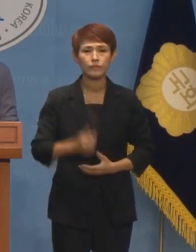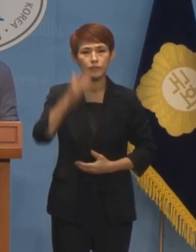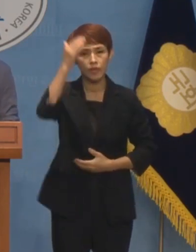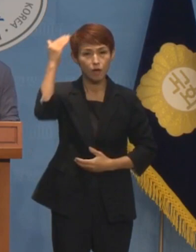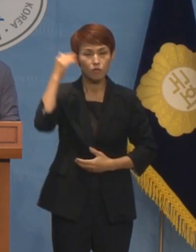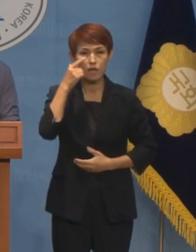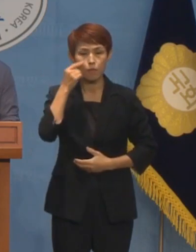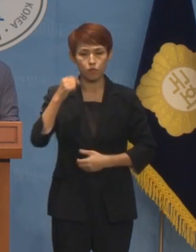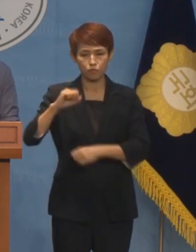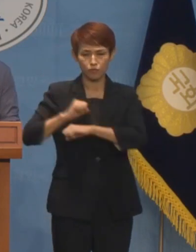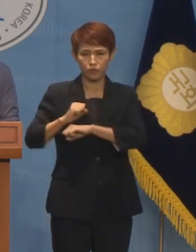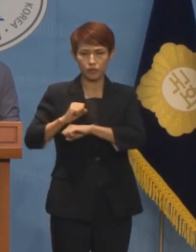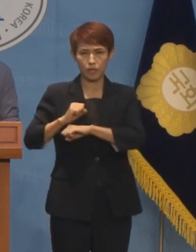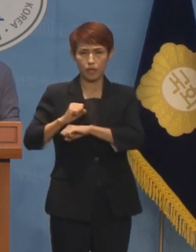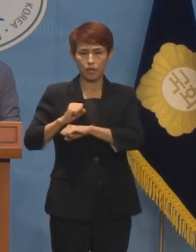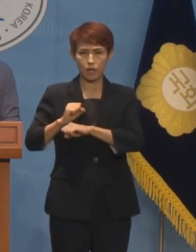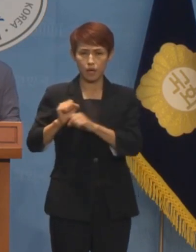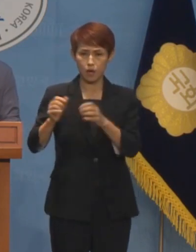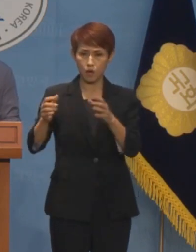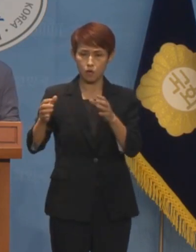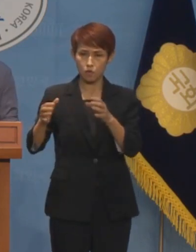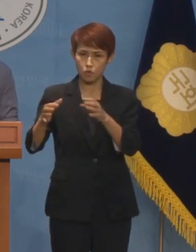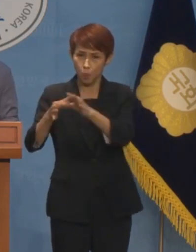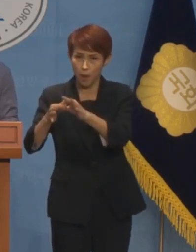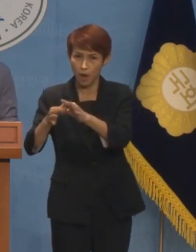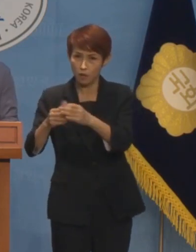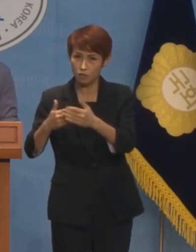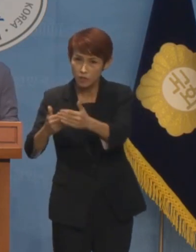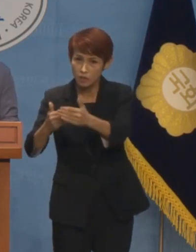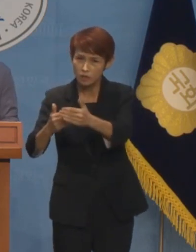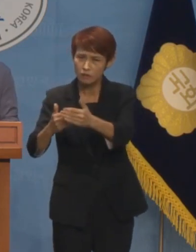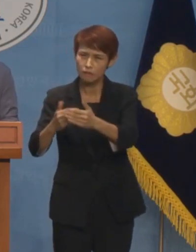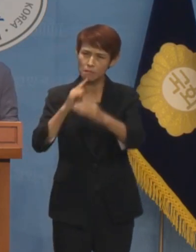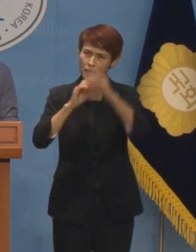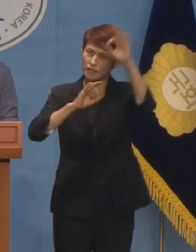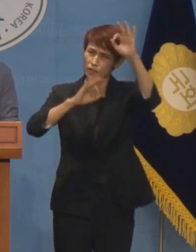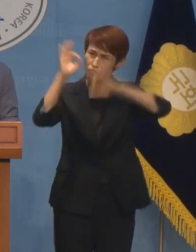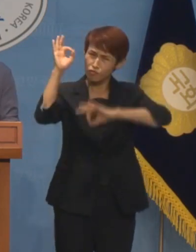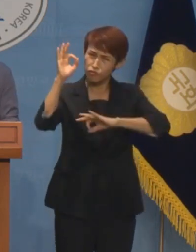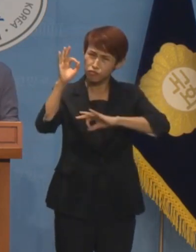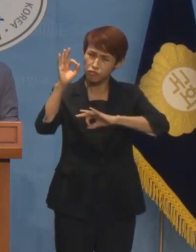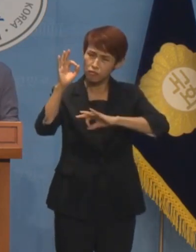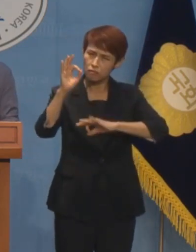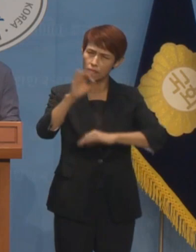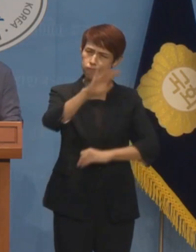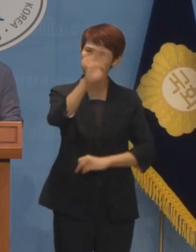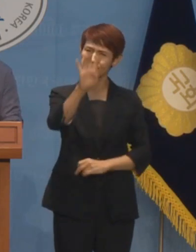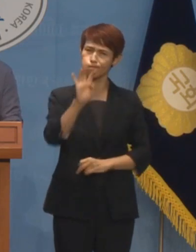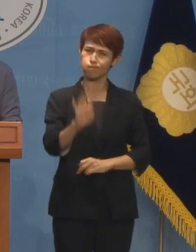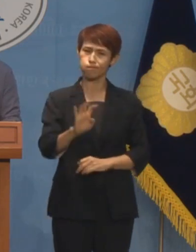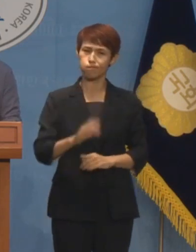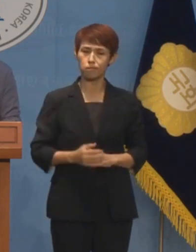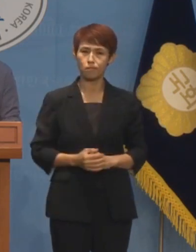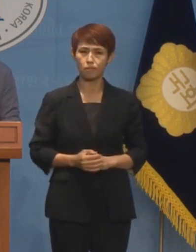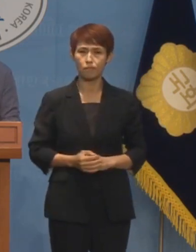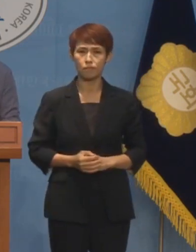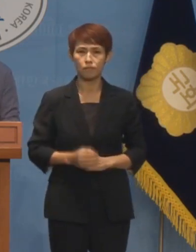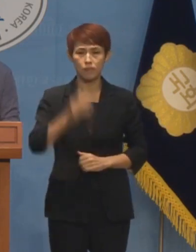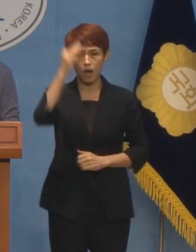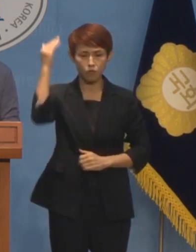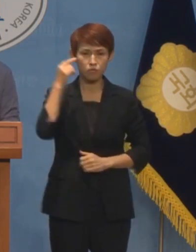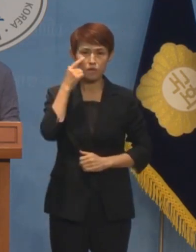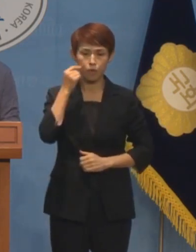한일 군사동맹 추진이라뇨? 이게 말실수가 가능한 문제입니까? 실질적인